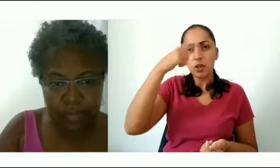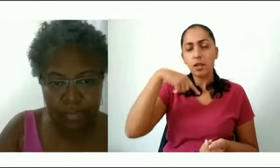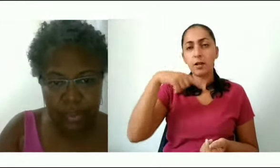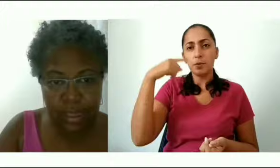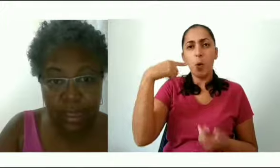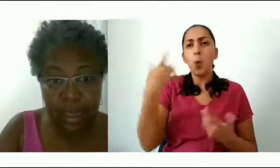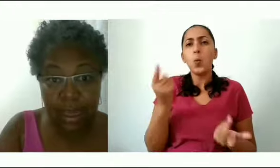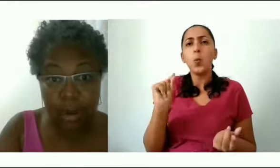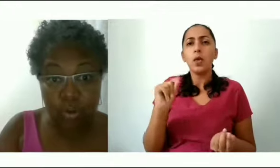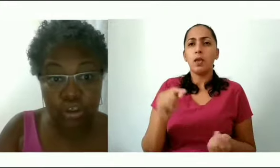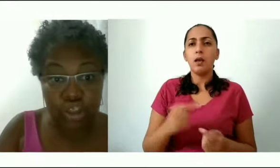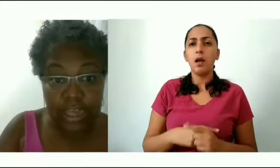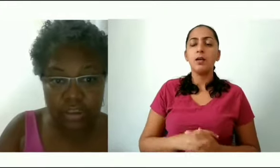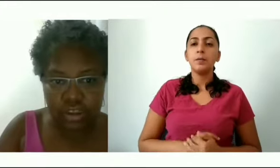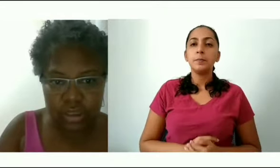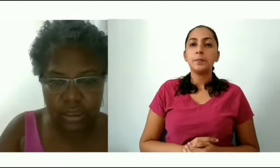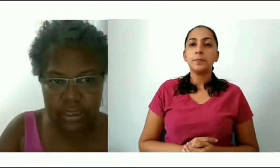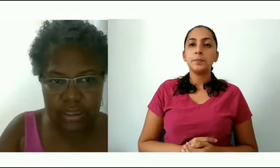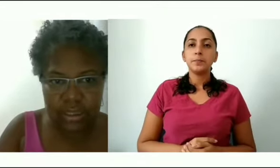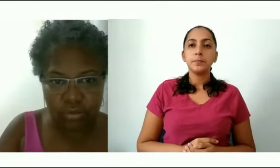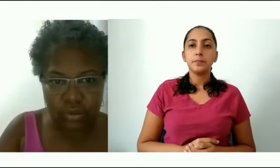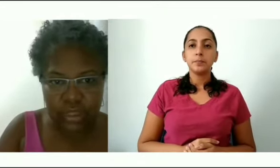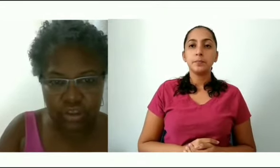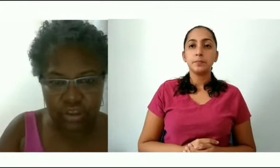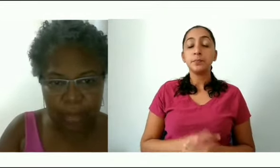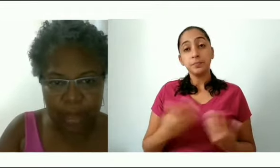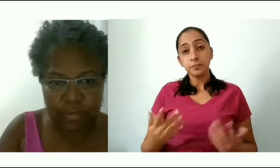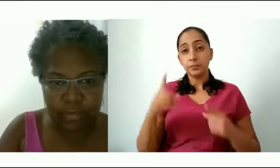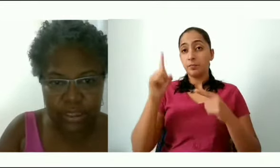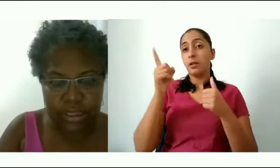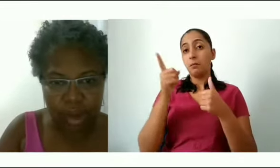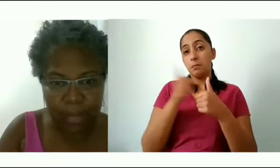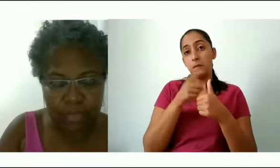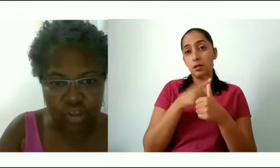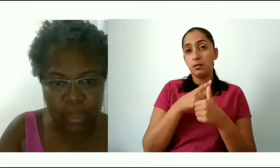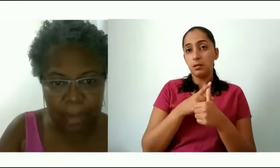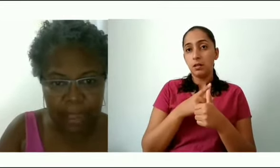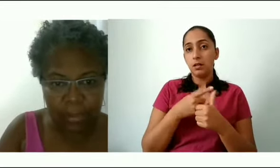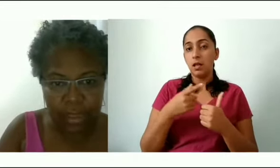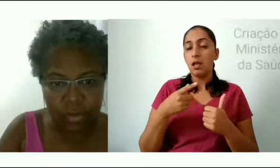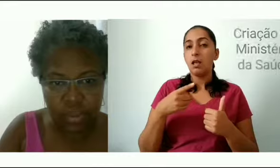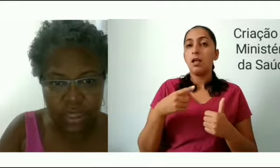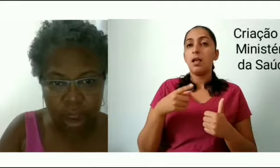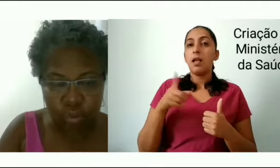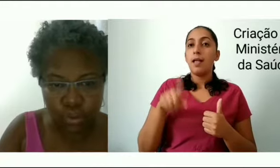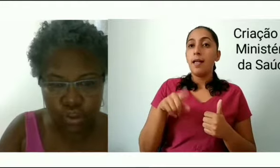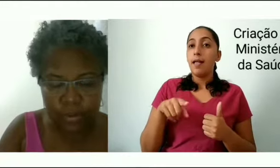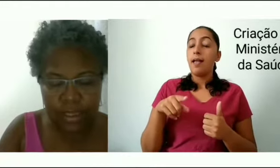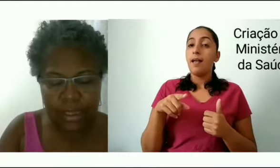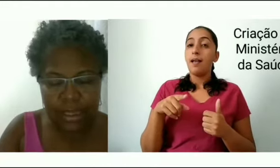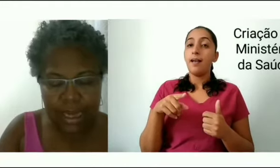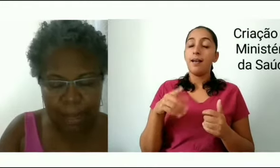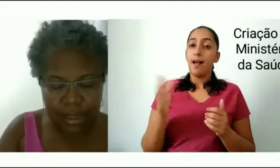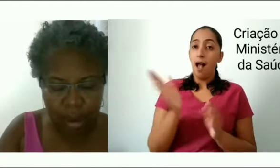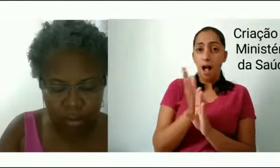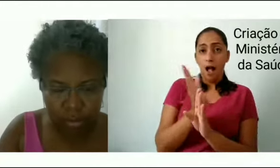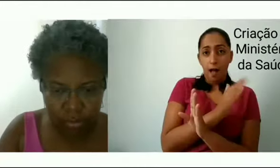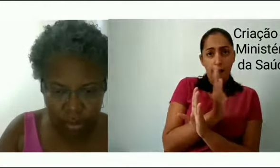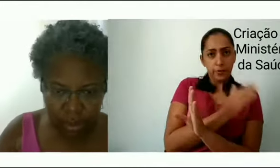Primeiro, a urgente transição do que a gente chamava, o que se chamava de Departamento de Saúde